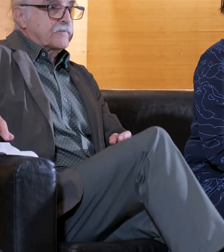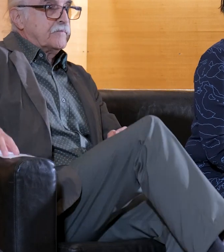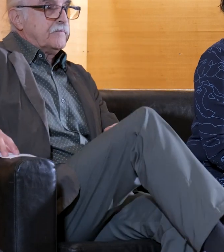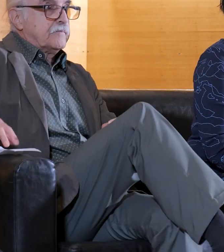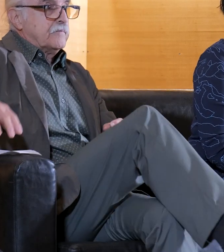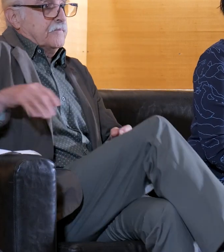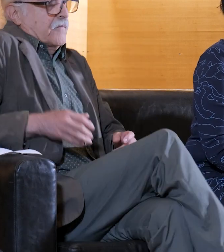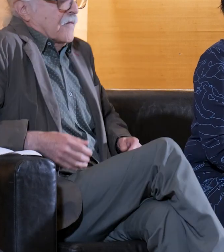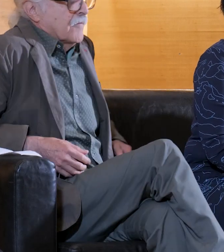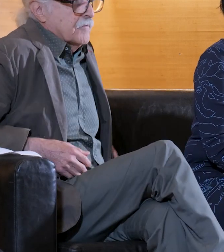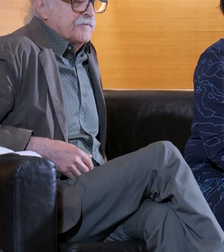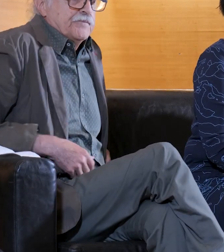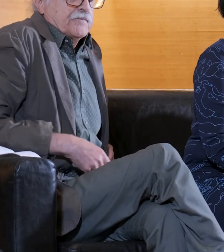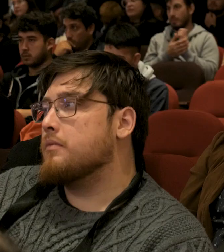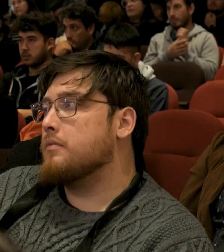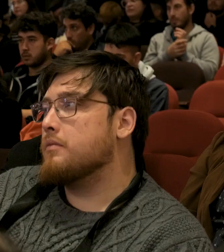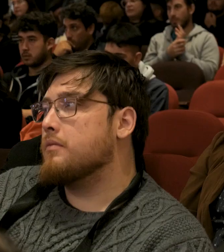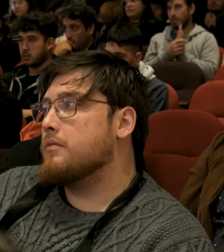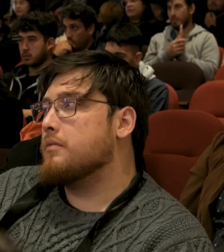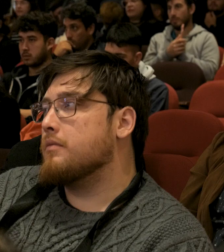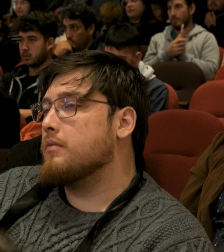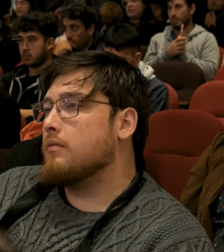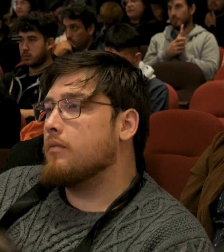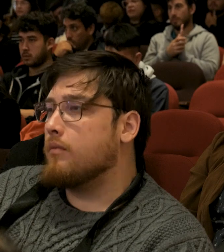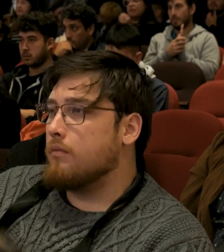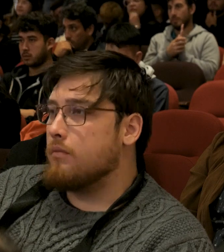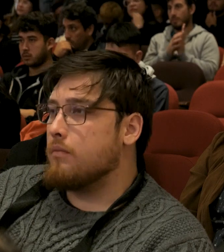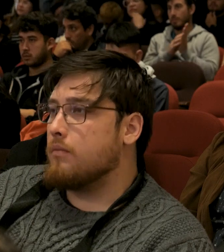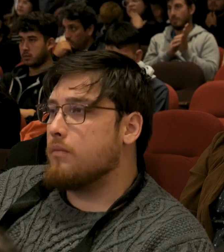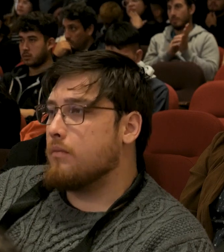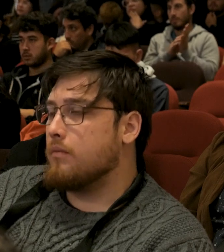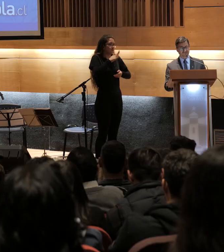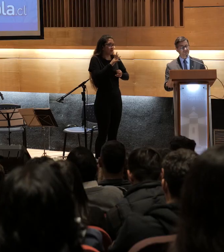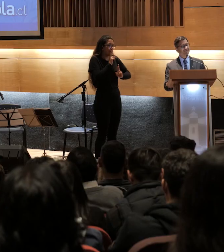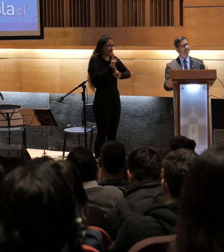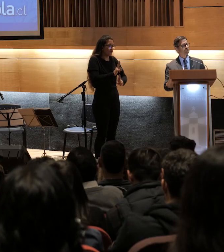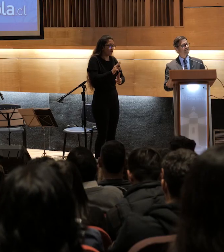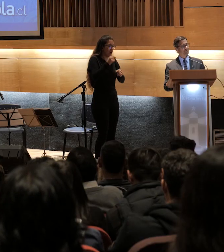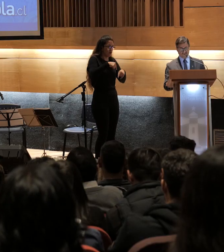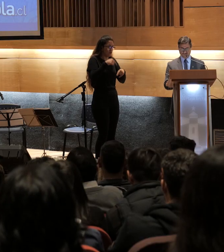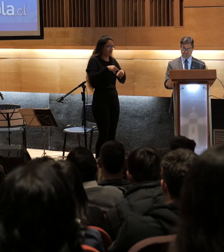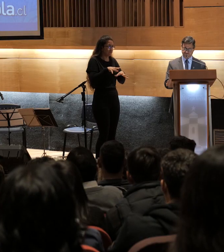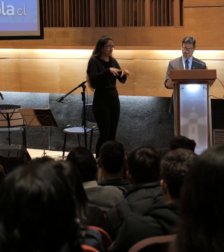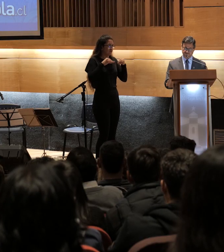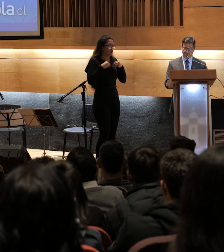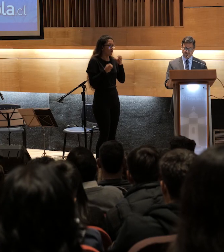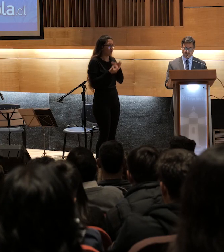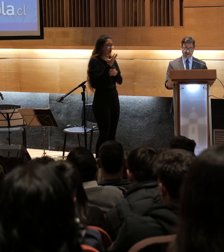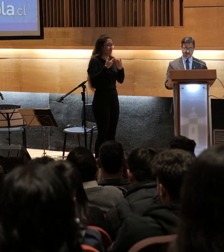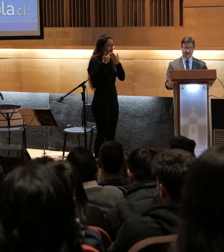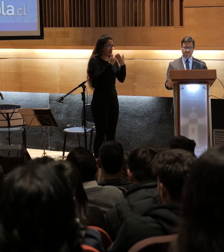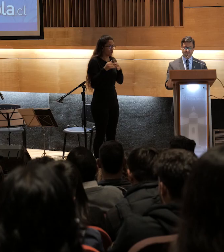cabo la inauguración del año académico 2023 de la Universidad de Playa Ancha. La actividad desarrollada en el aula Dr. Félix Morales